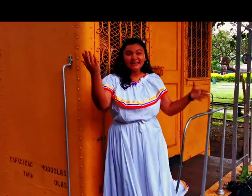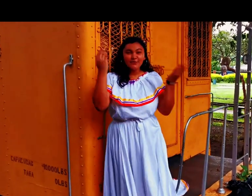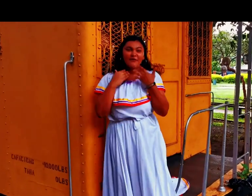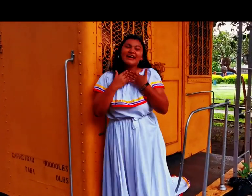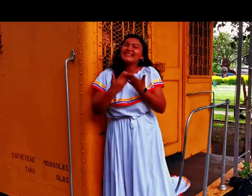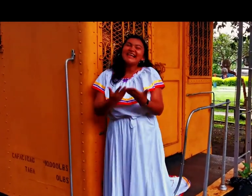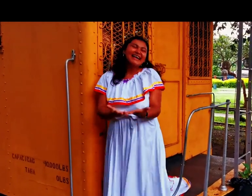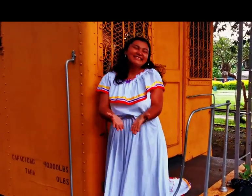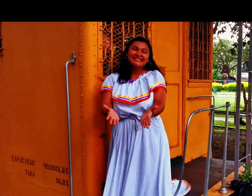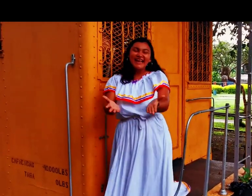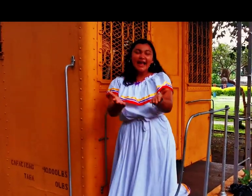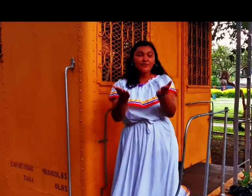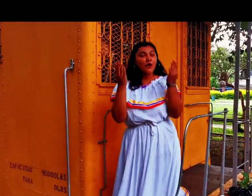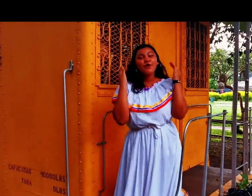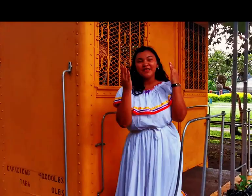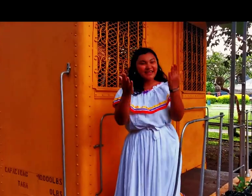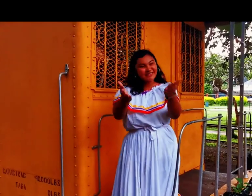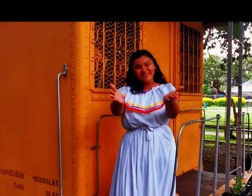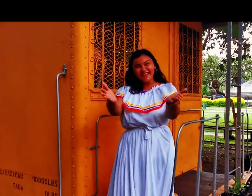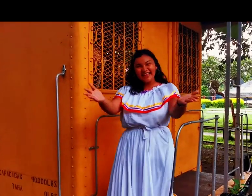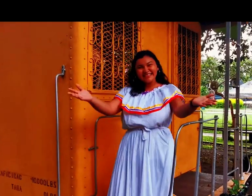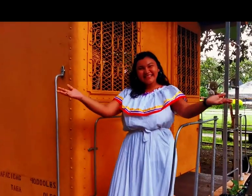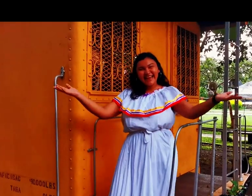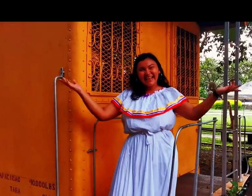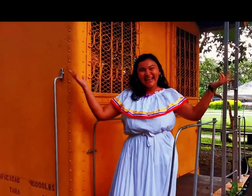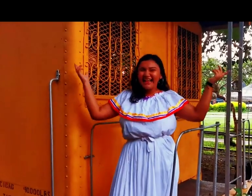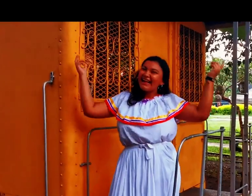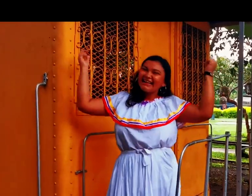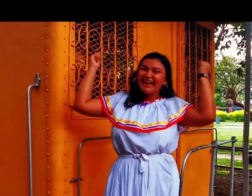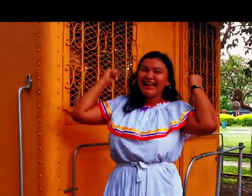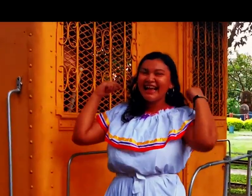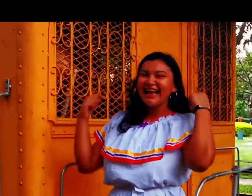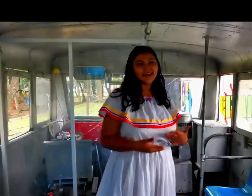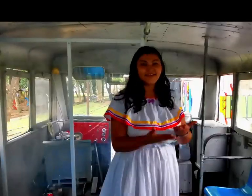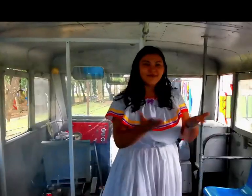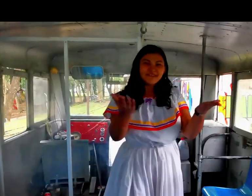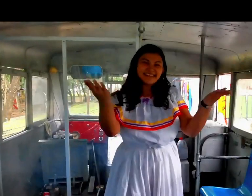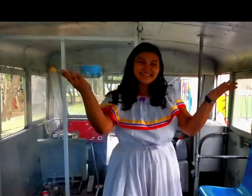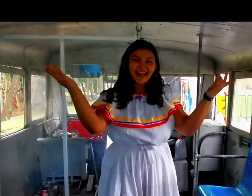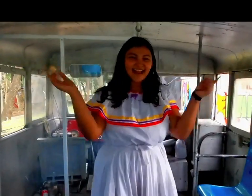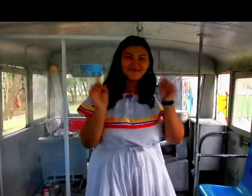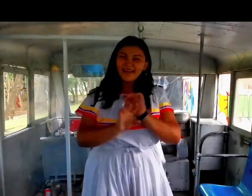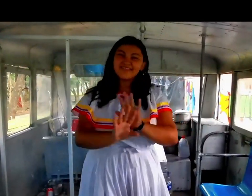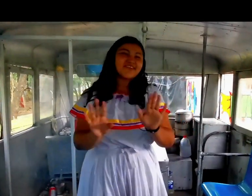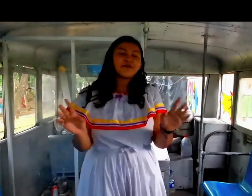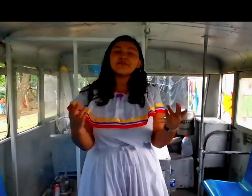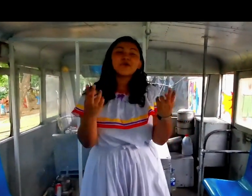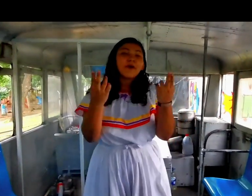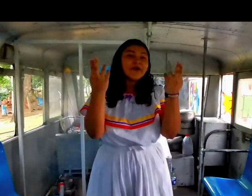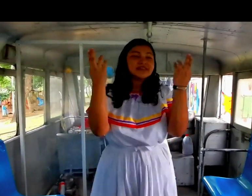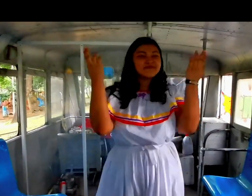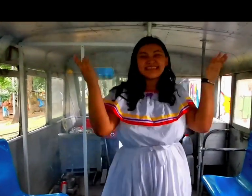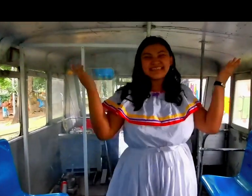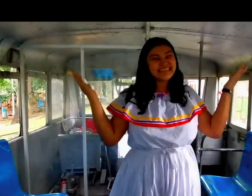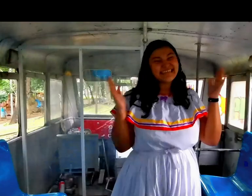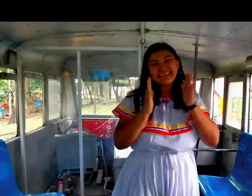agradezco haber nacido de tu vientre. Como el Salvador no hay dos,